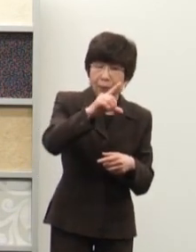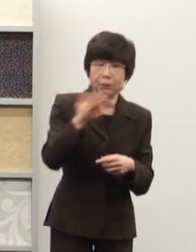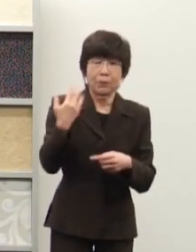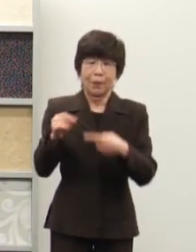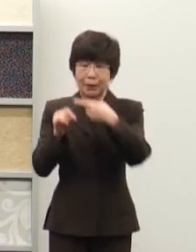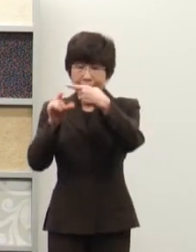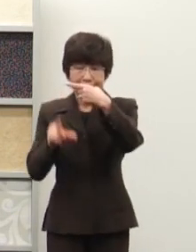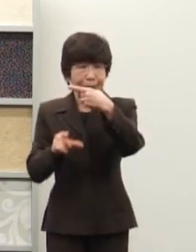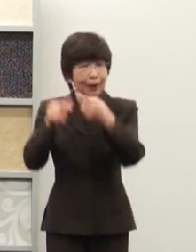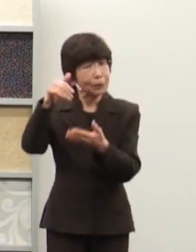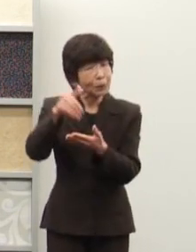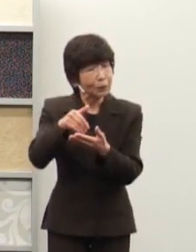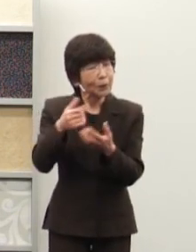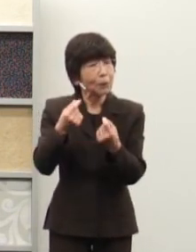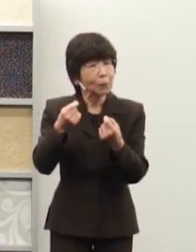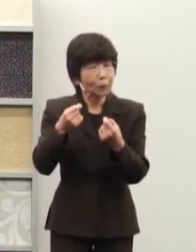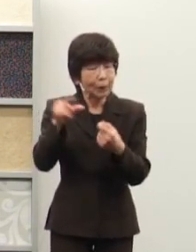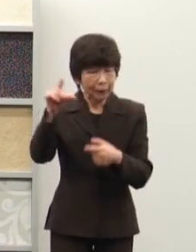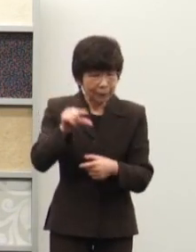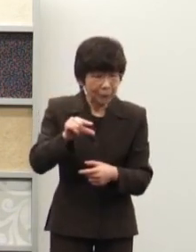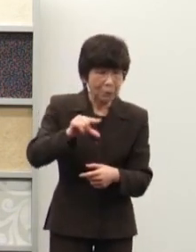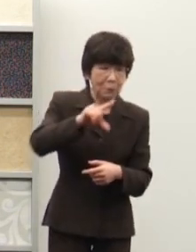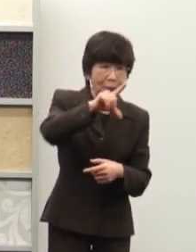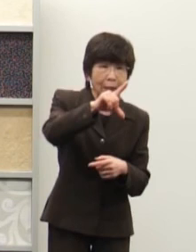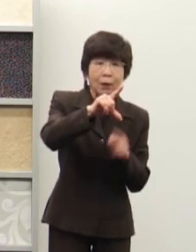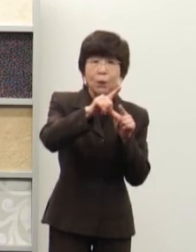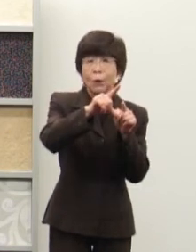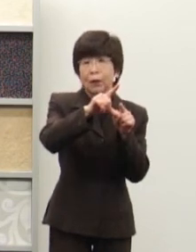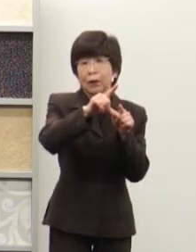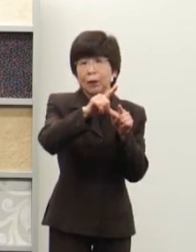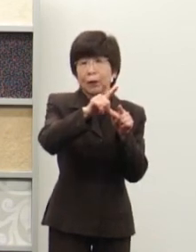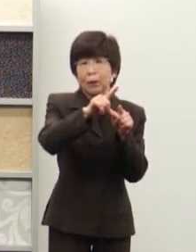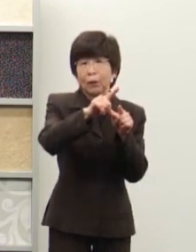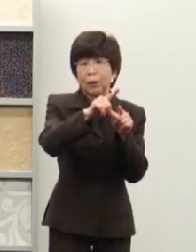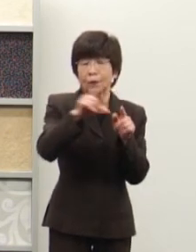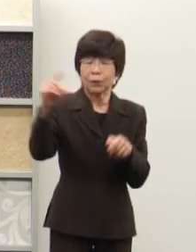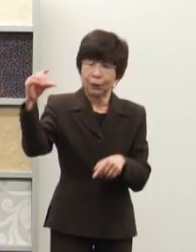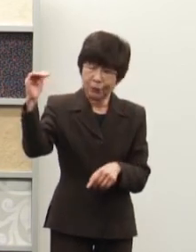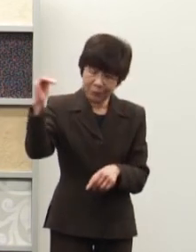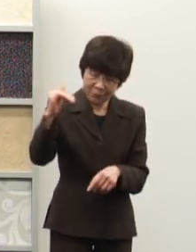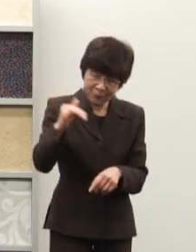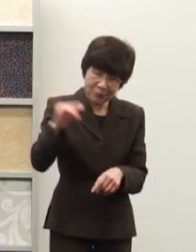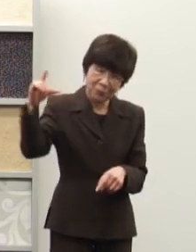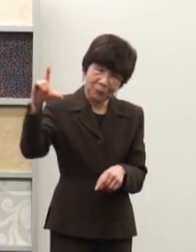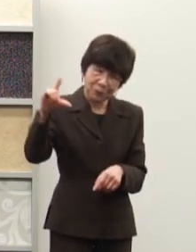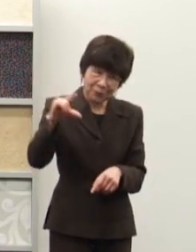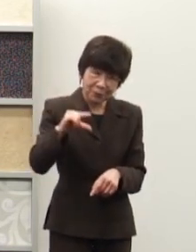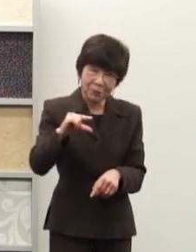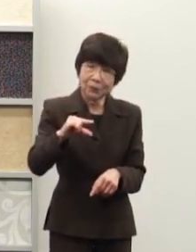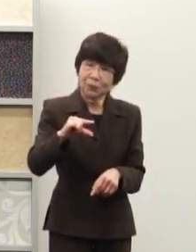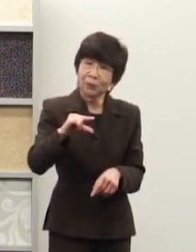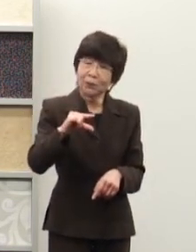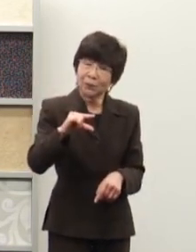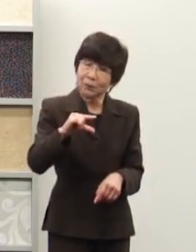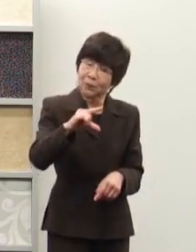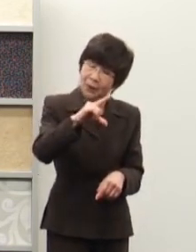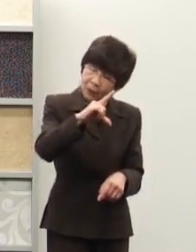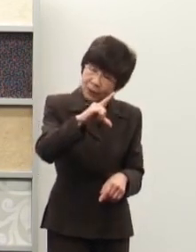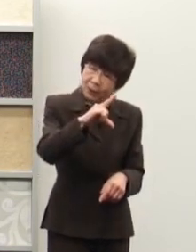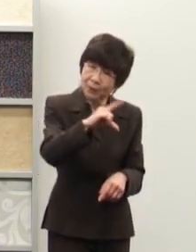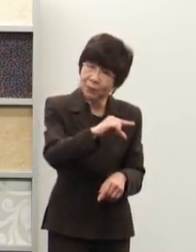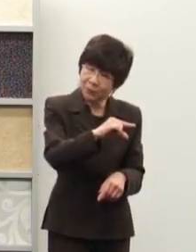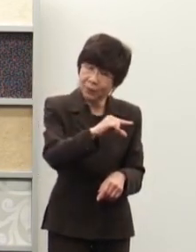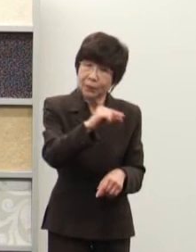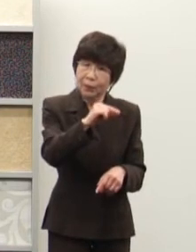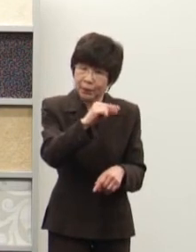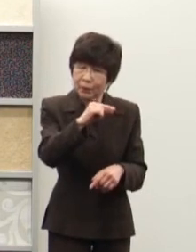水準になっていると思うんですが、これはこの、まあ、ちょっと下がったら、まあ、まあ、暴走というか上下のブレの範